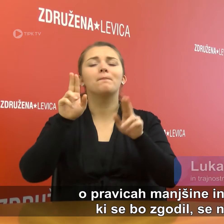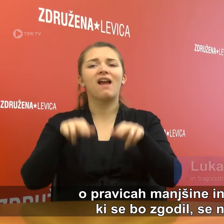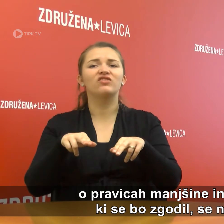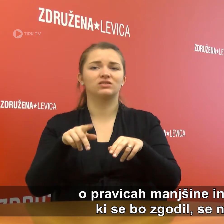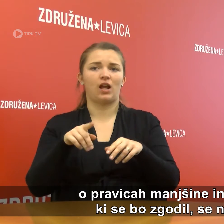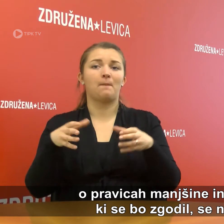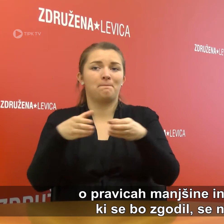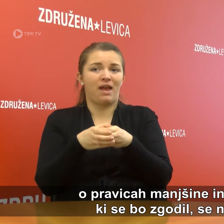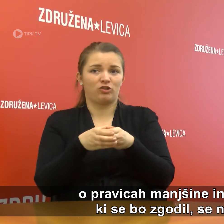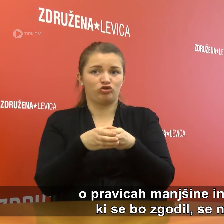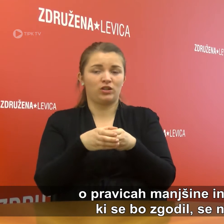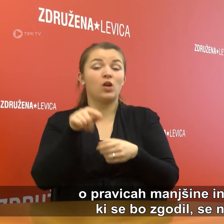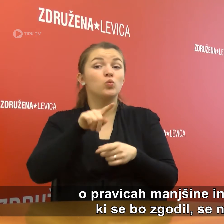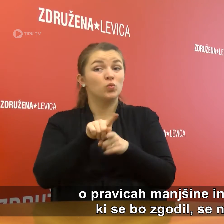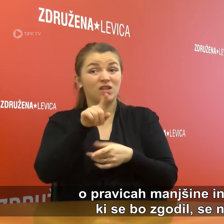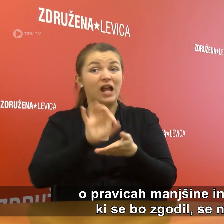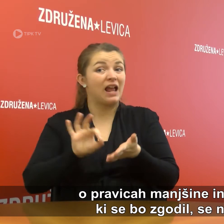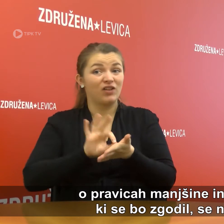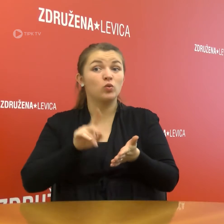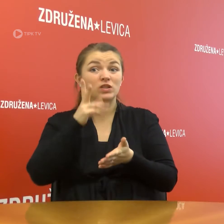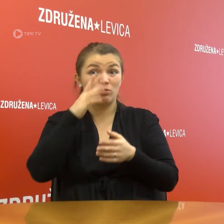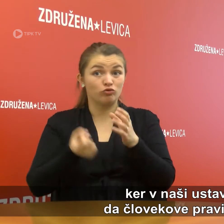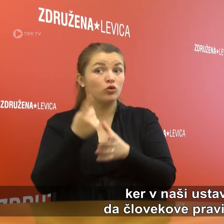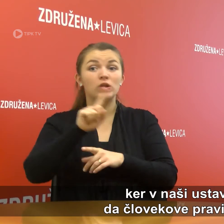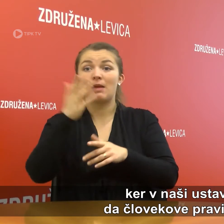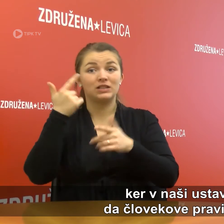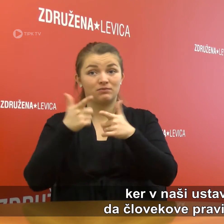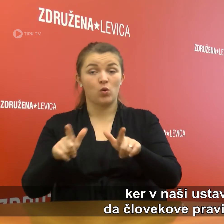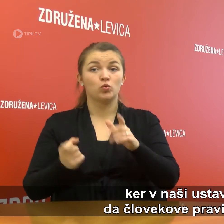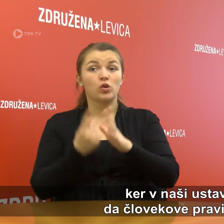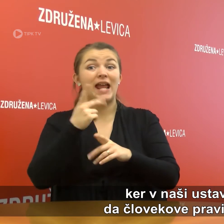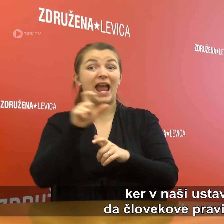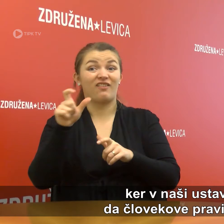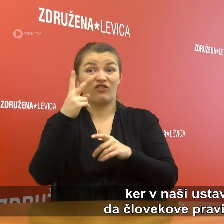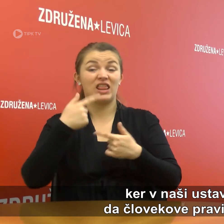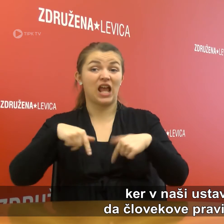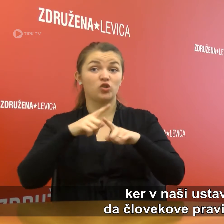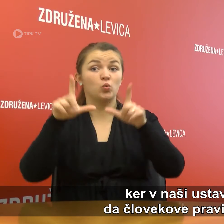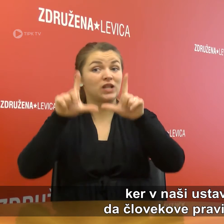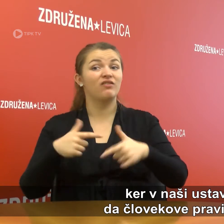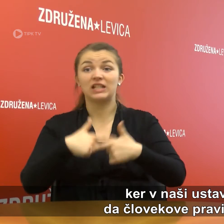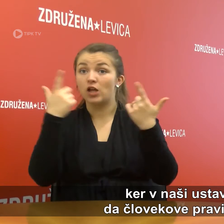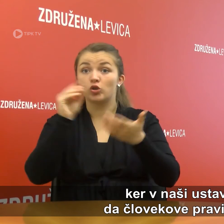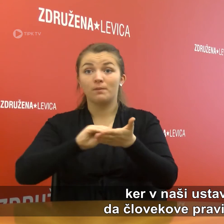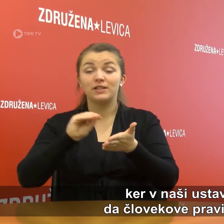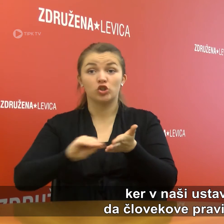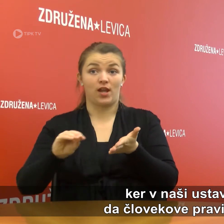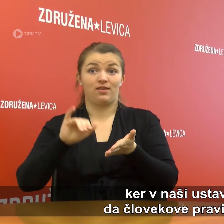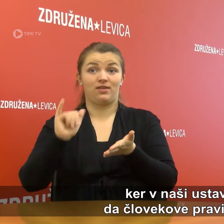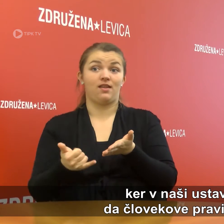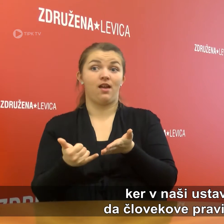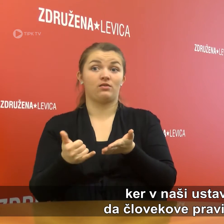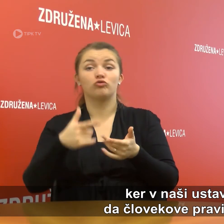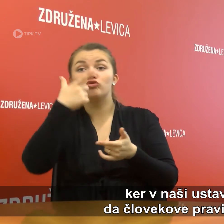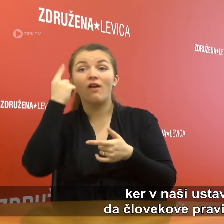ta referendum, ki se bo zgodil, se ne bi smel zgoditi, ker v naši ustavi jasno piše, da